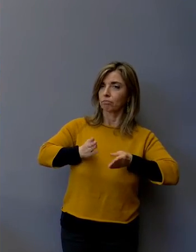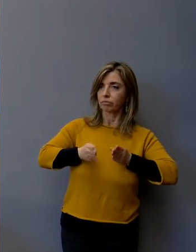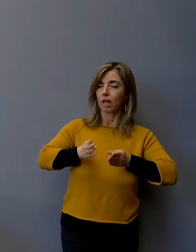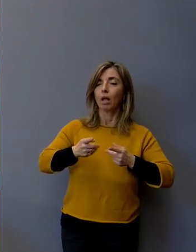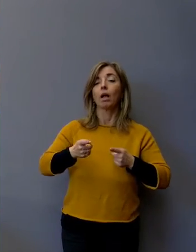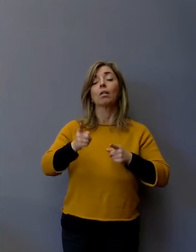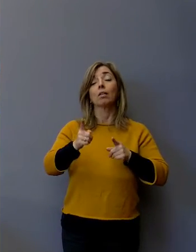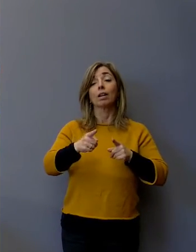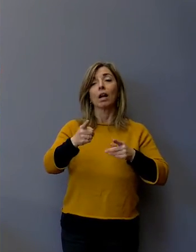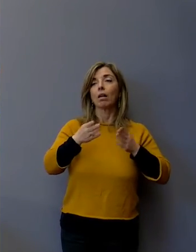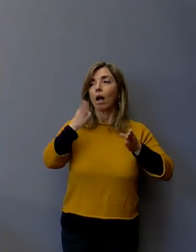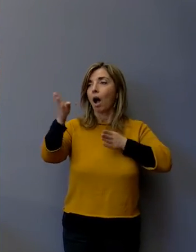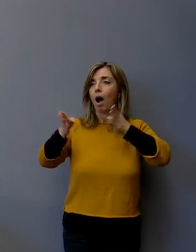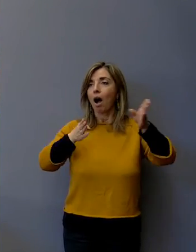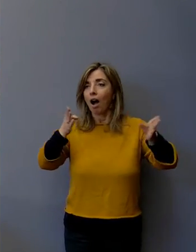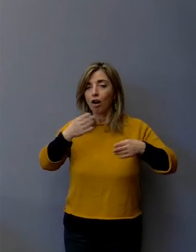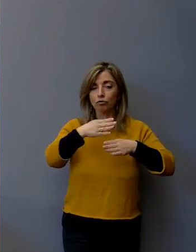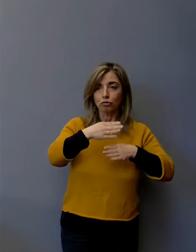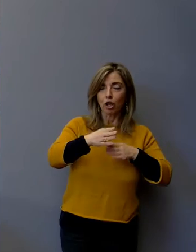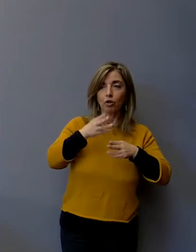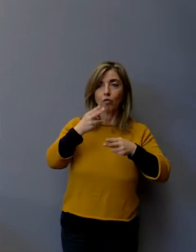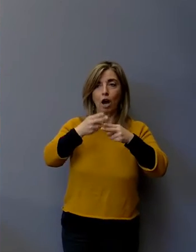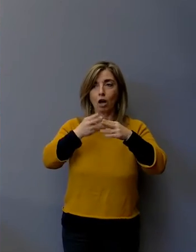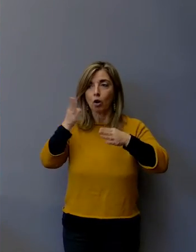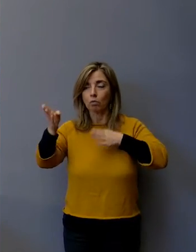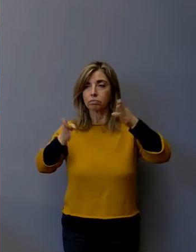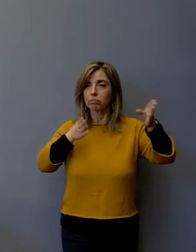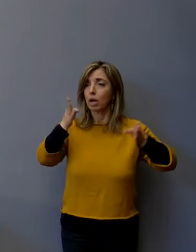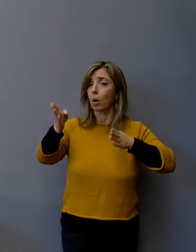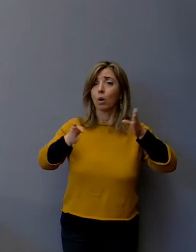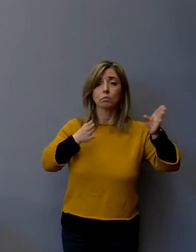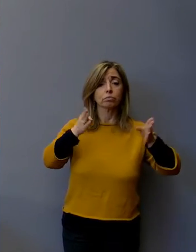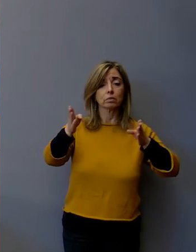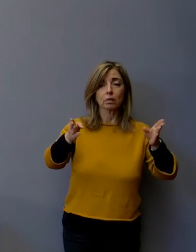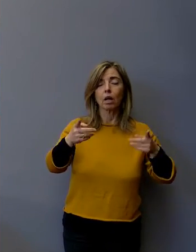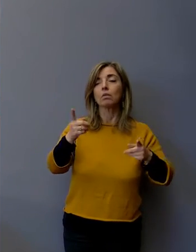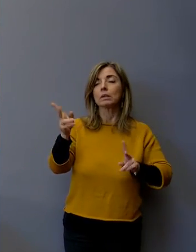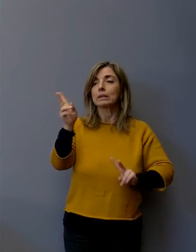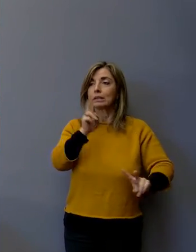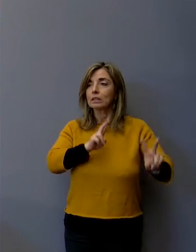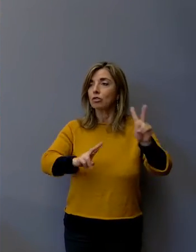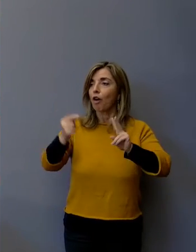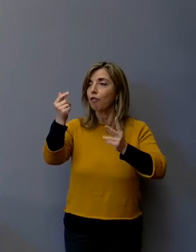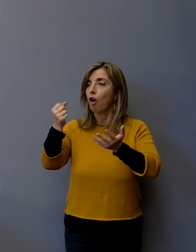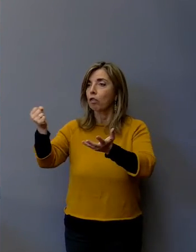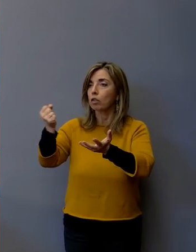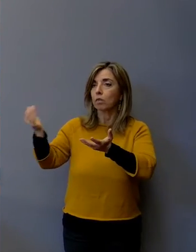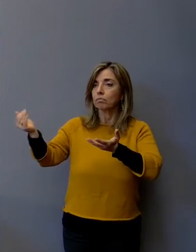ovunque per cercare di portare nella nostra casa del comune dei fondi